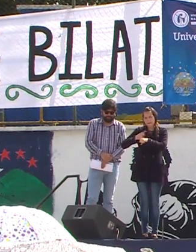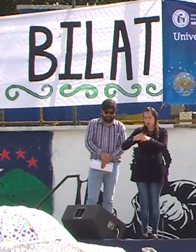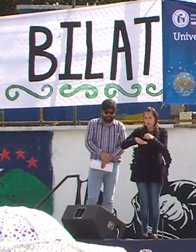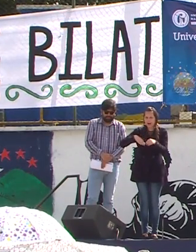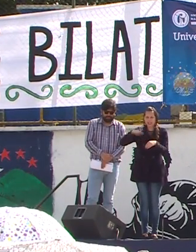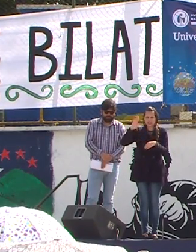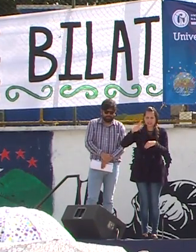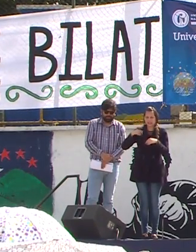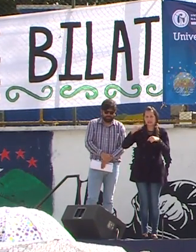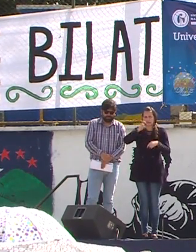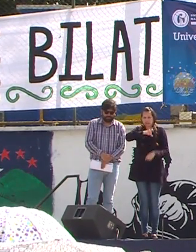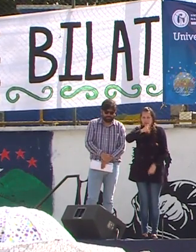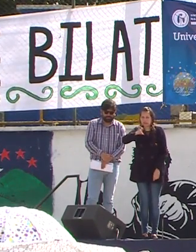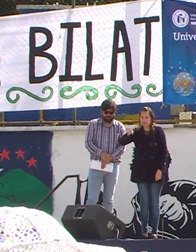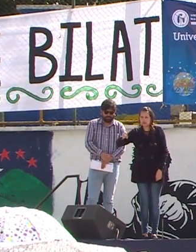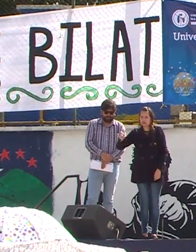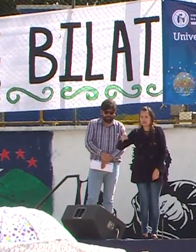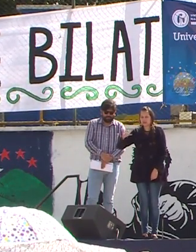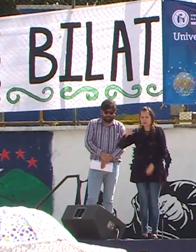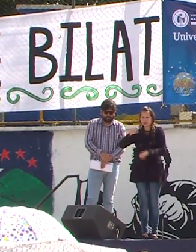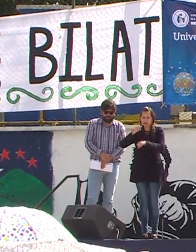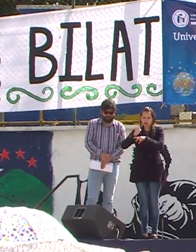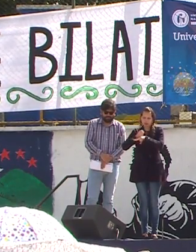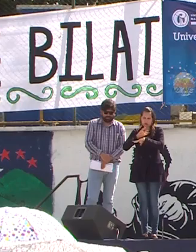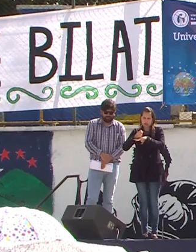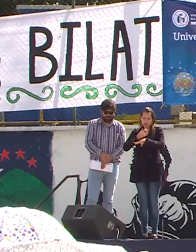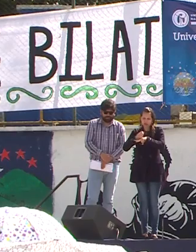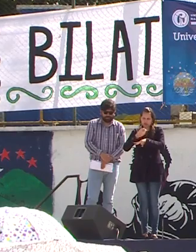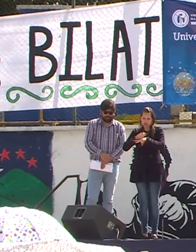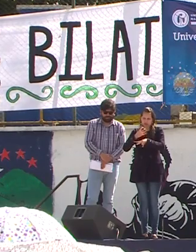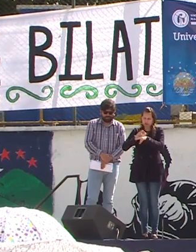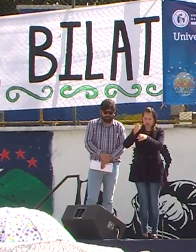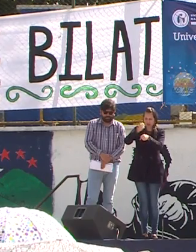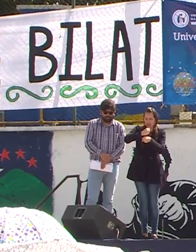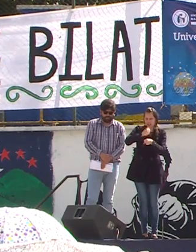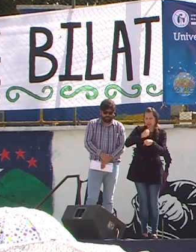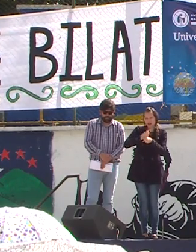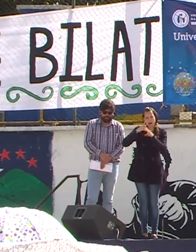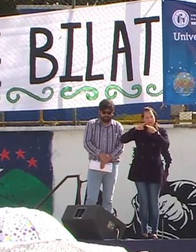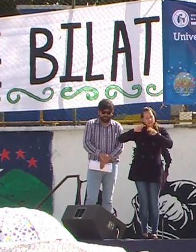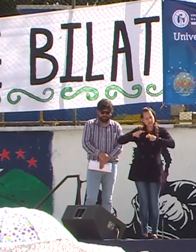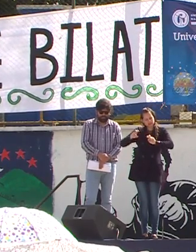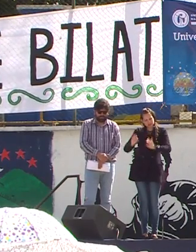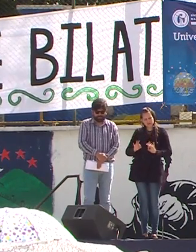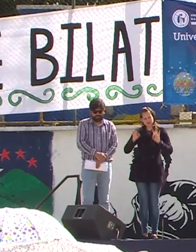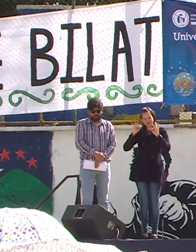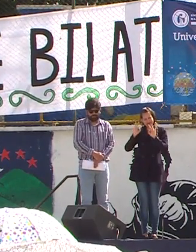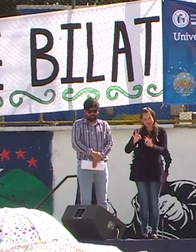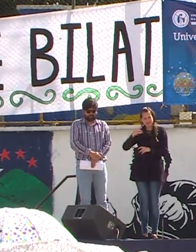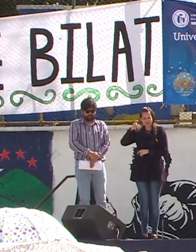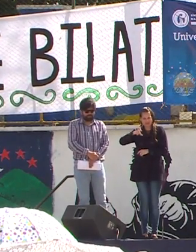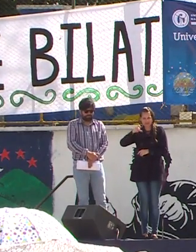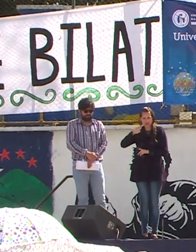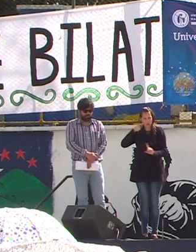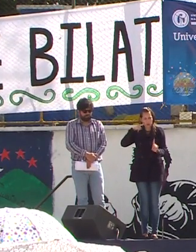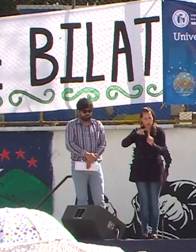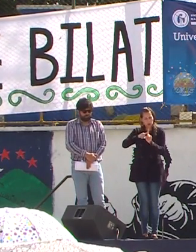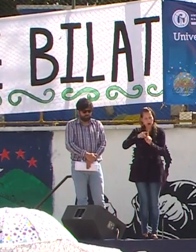docentes, más investigación de alta calidad y nos proponemos trabajar en ello.